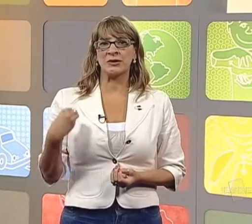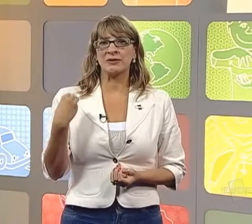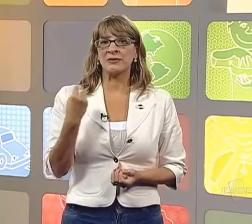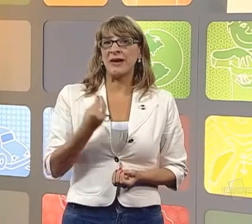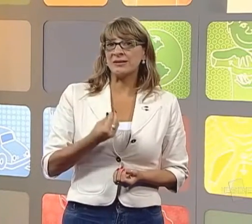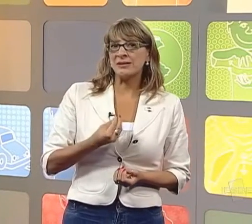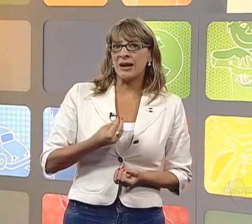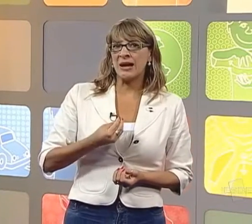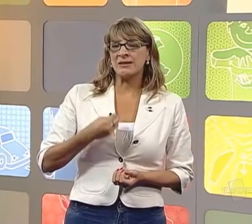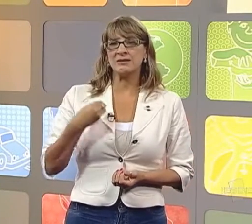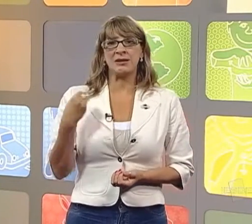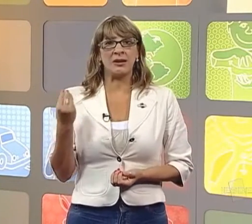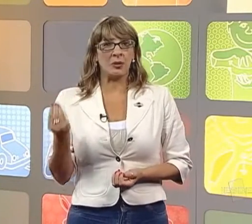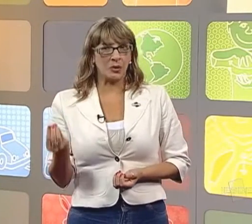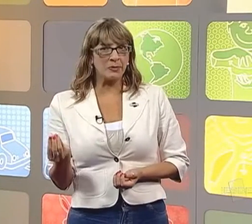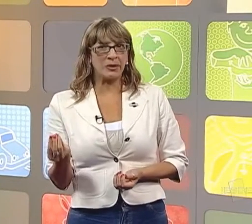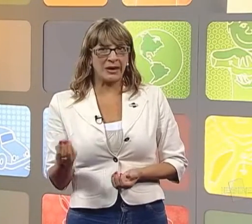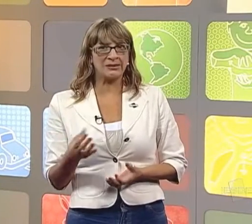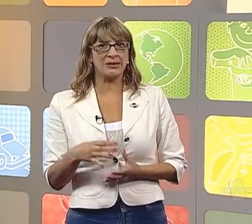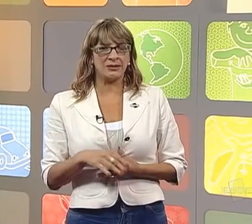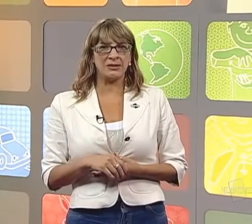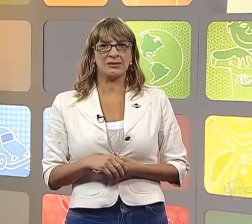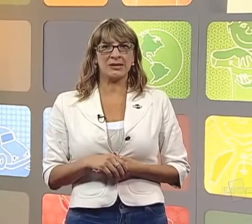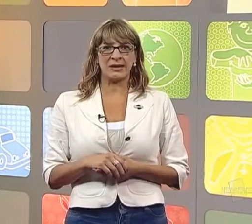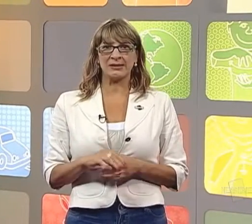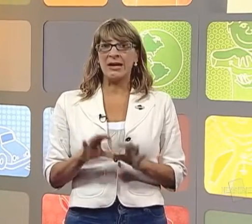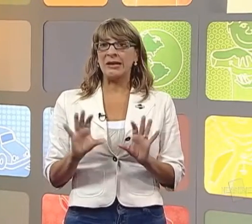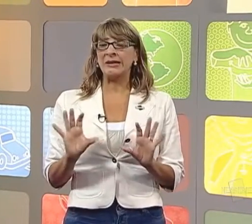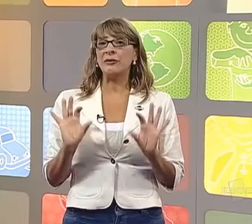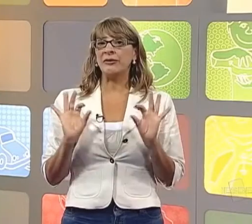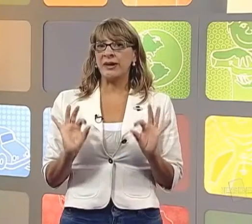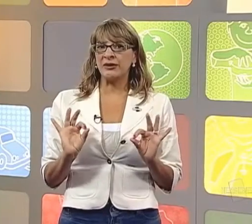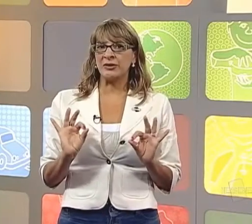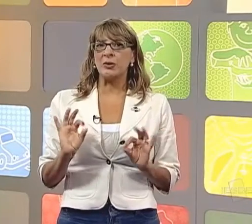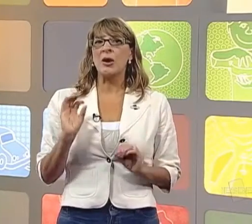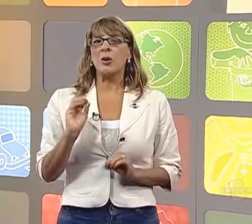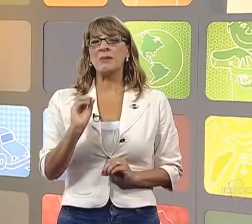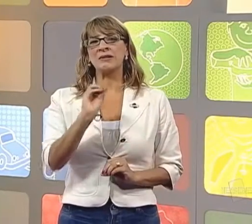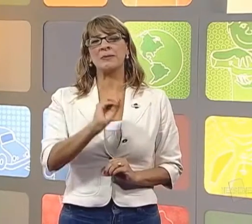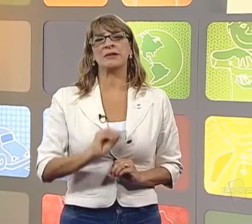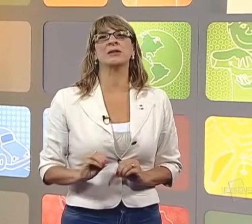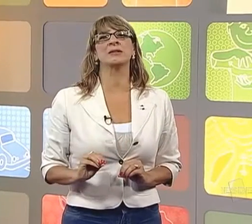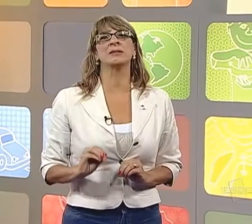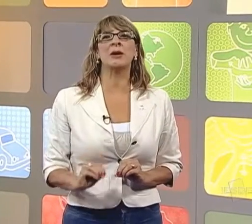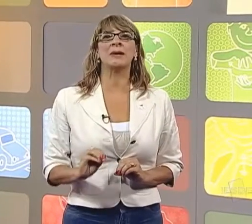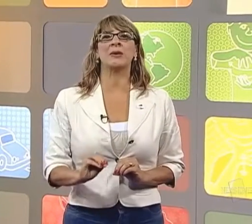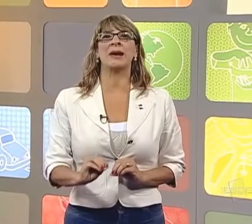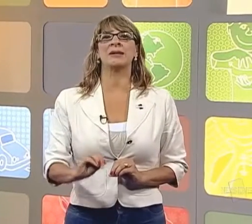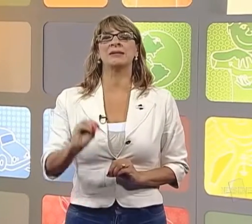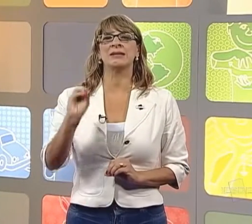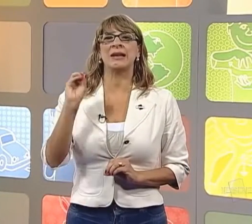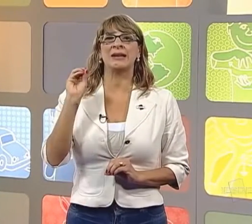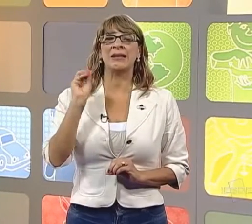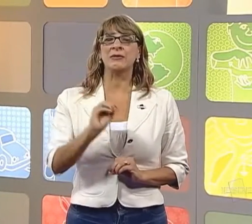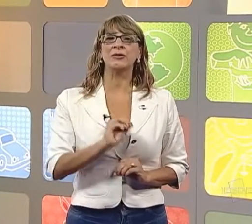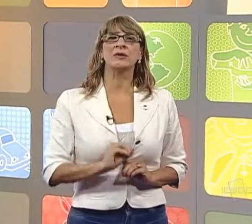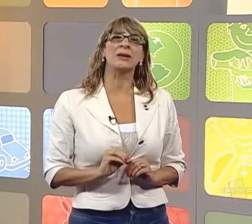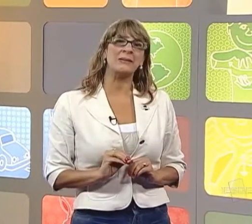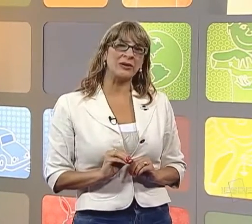expressões faciais e corporais em língua de sinais. Então, vejam como as expressões não manuais têm função